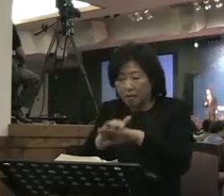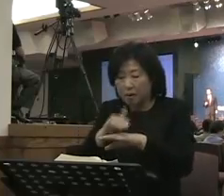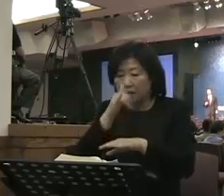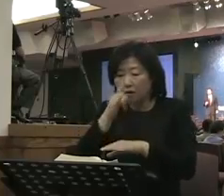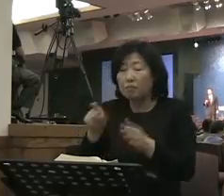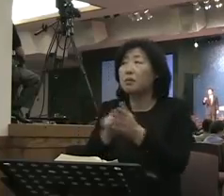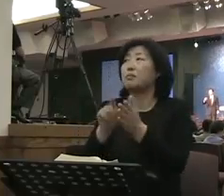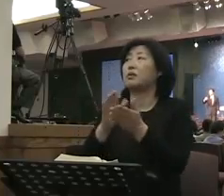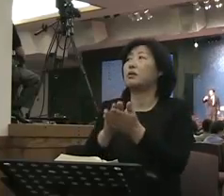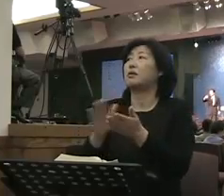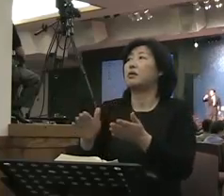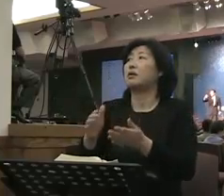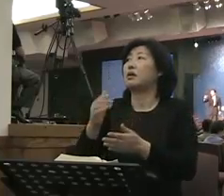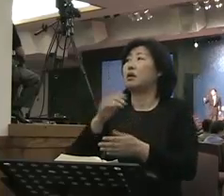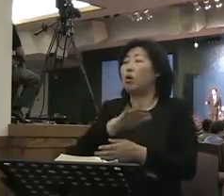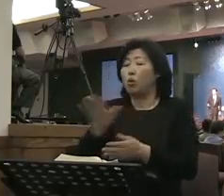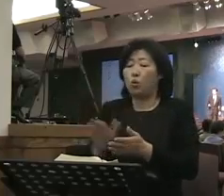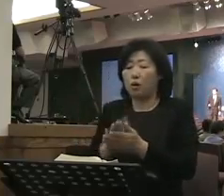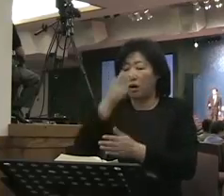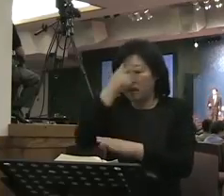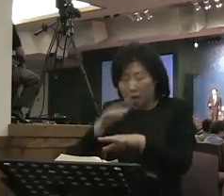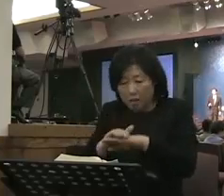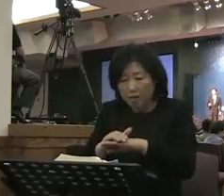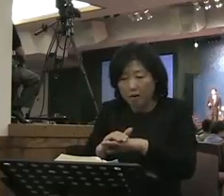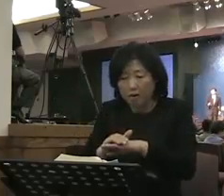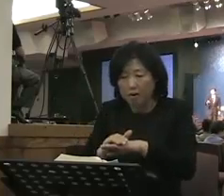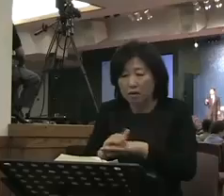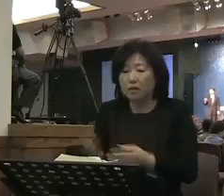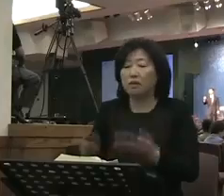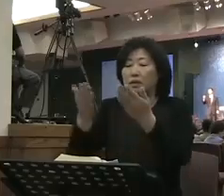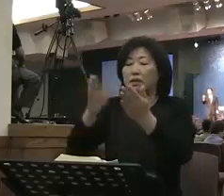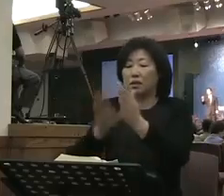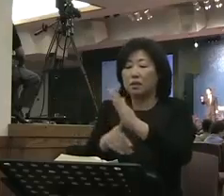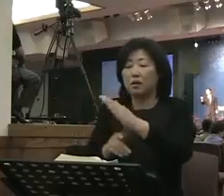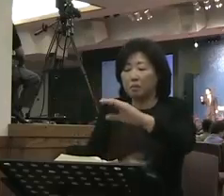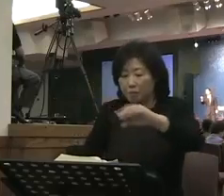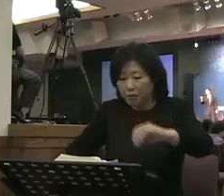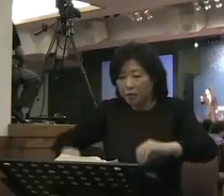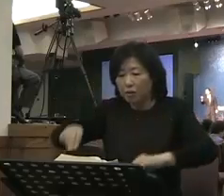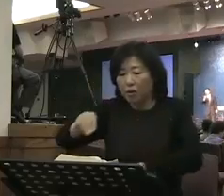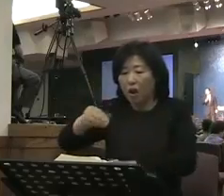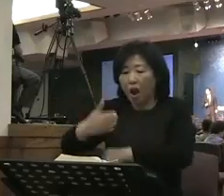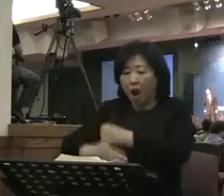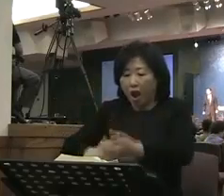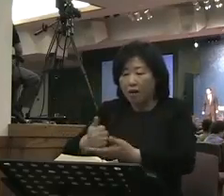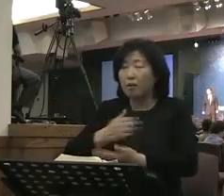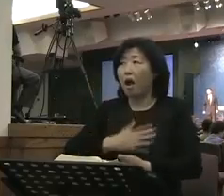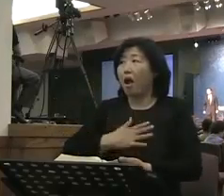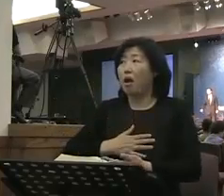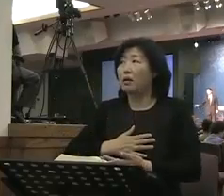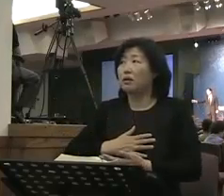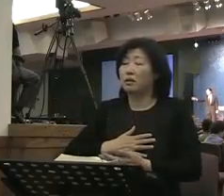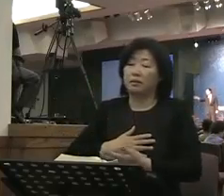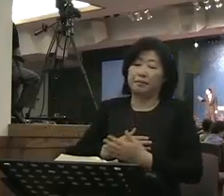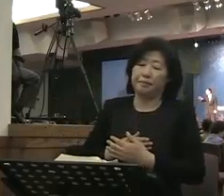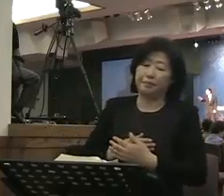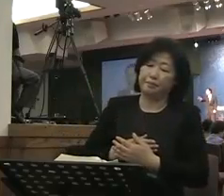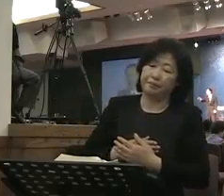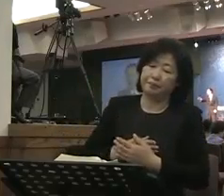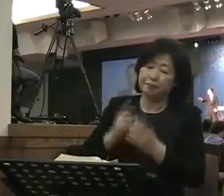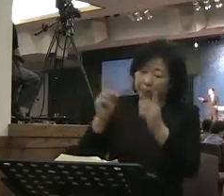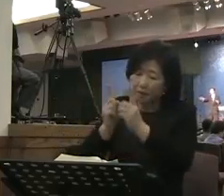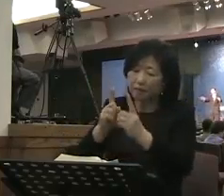믿습니다. 우리가 예배 드릴 때 비로소 하나님을 아는 스릴을 만나게 되는 것이고, 예배